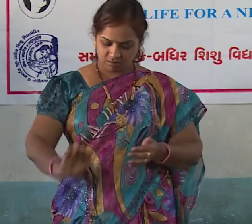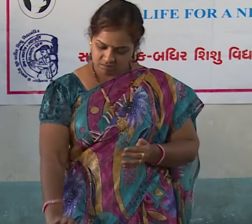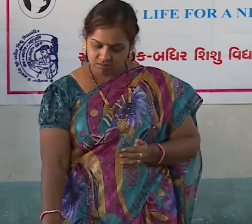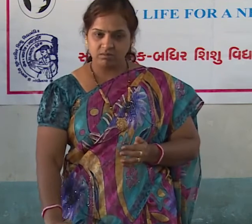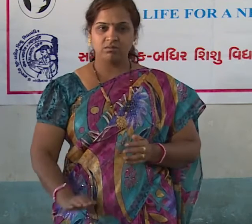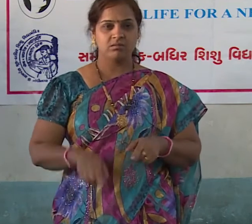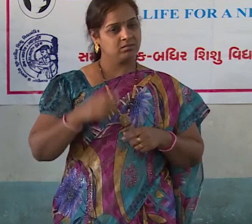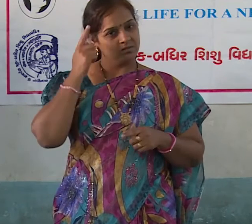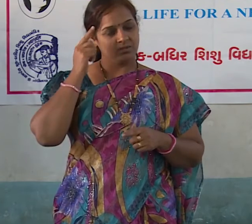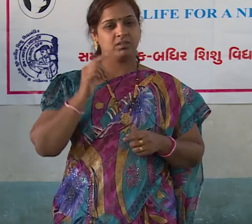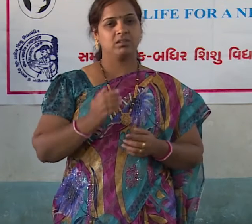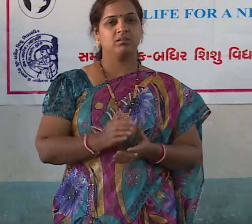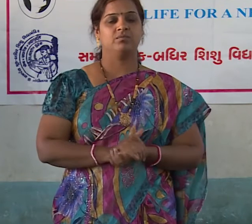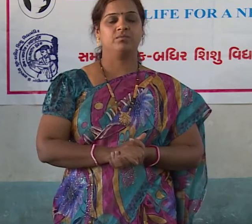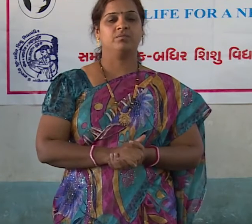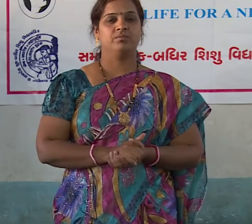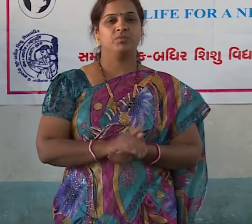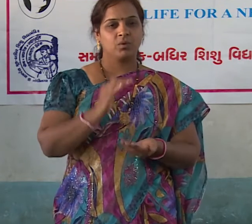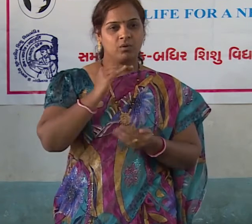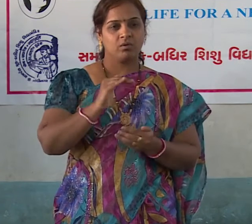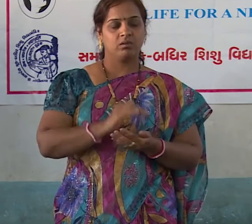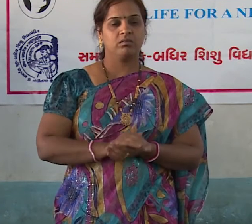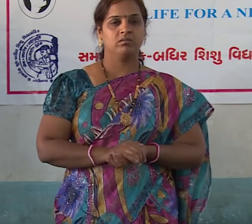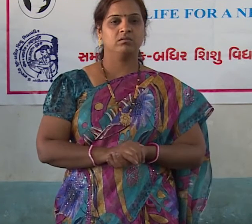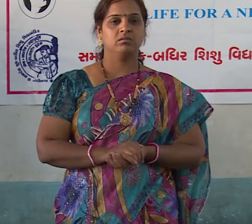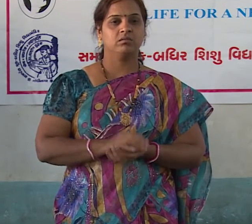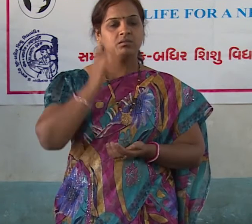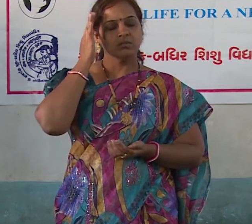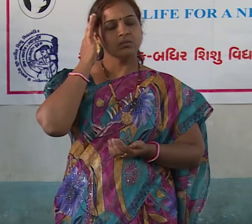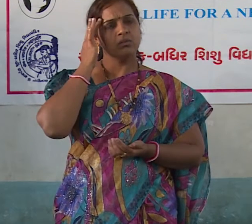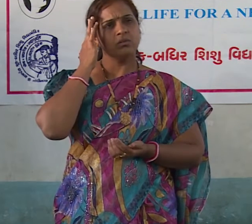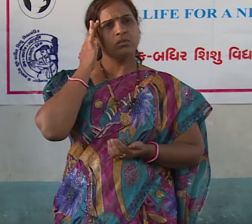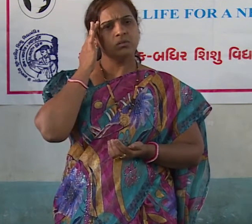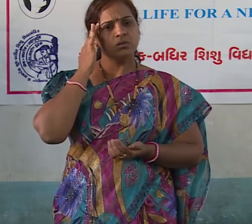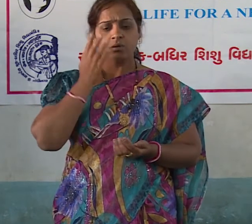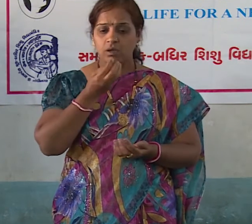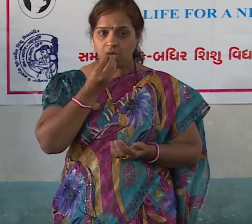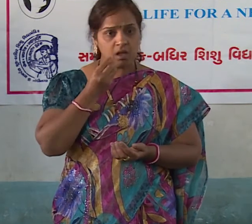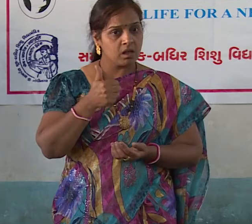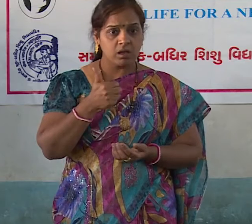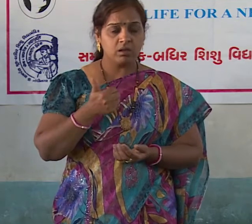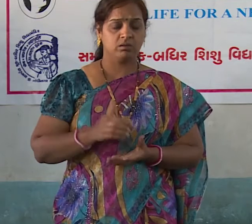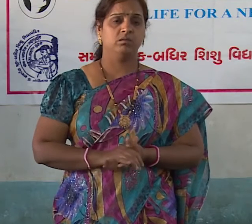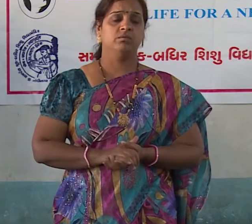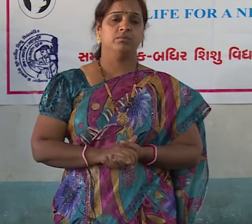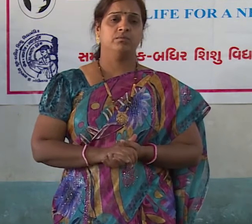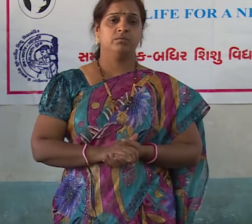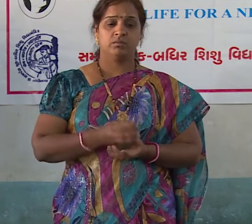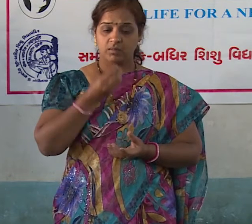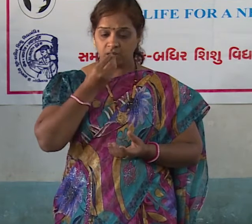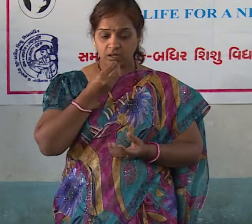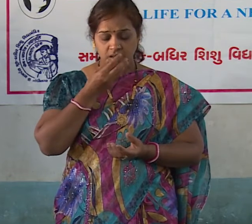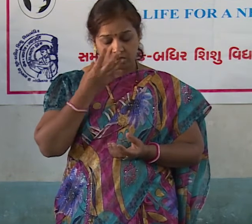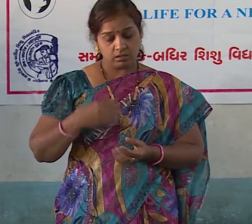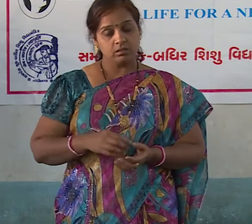गया। अब उसे याद आता है कि मेरा बच्चा वहां भूखा है। वो अपना खाना पीना